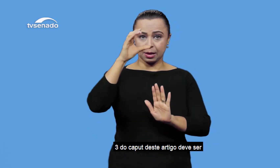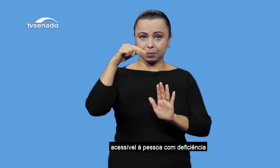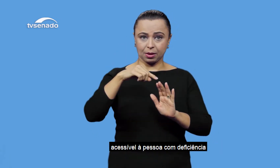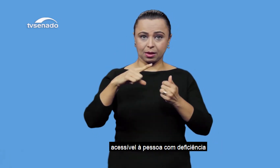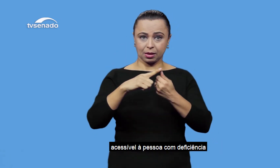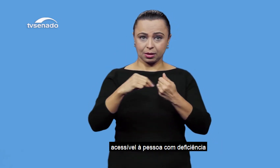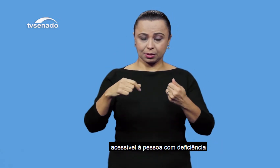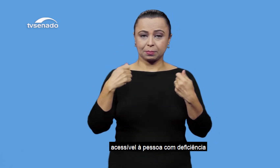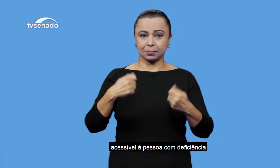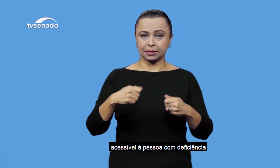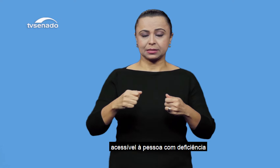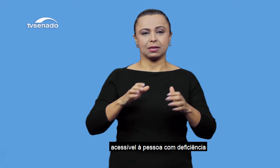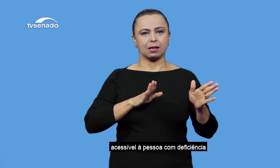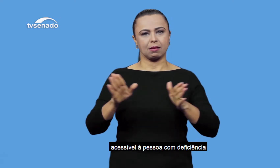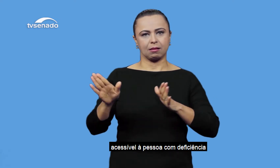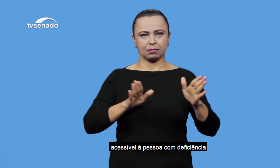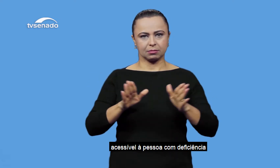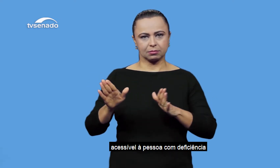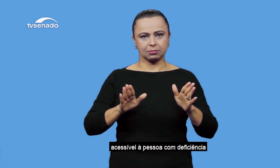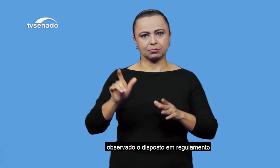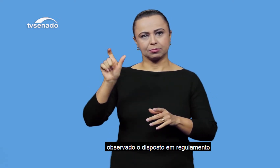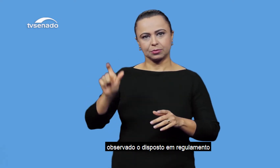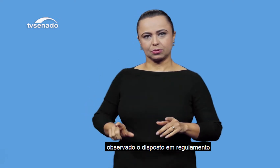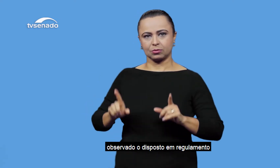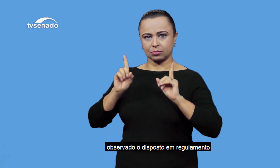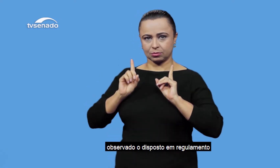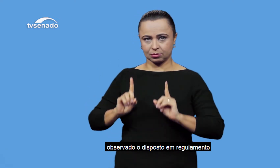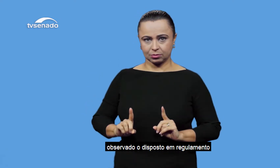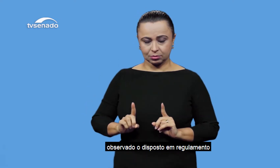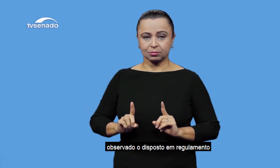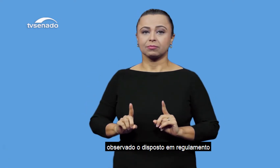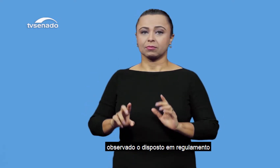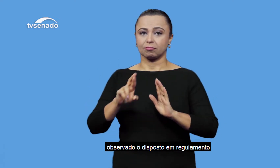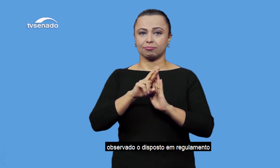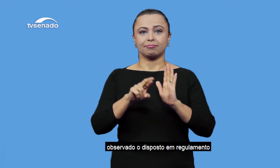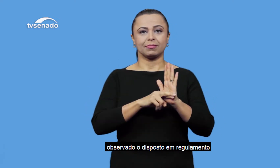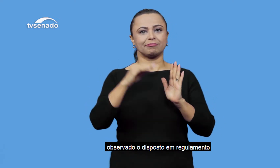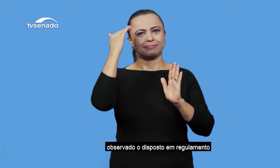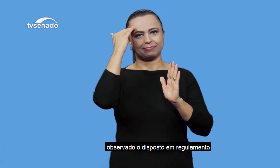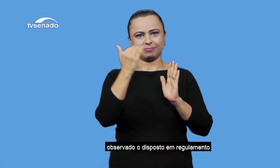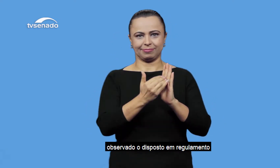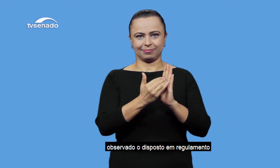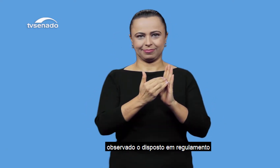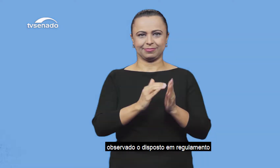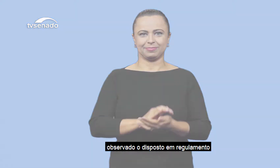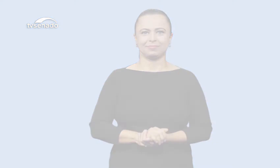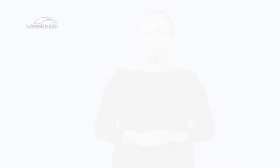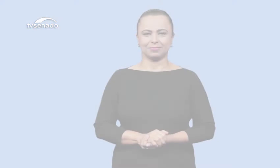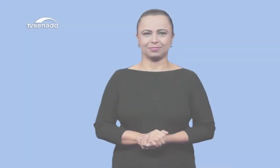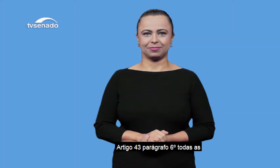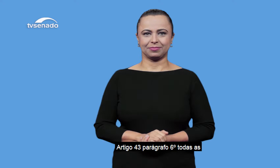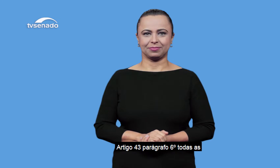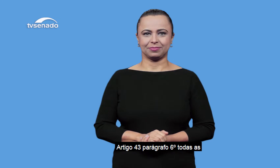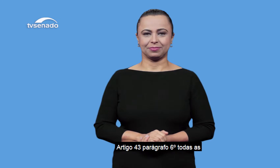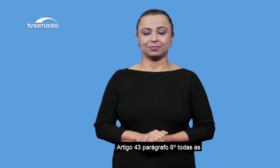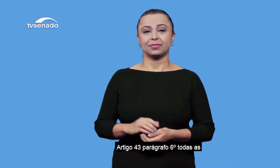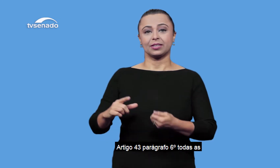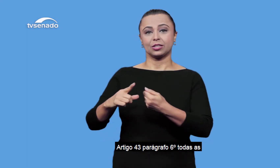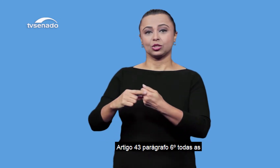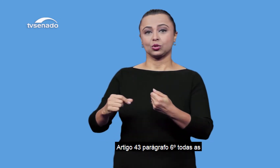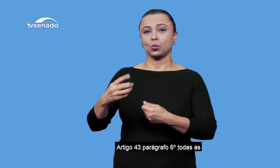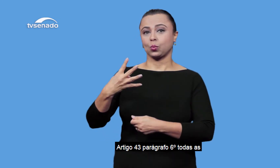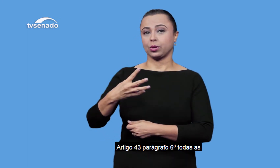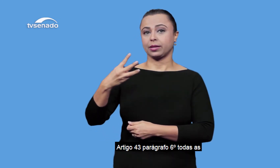ser acessível à pessoa com deficiência observado o disposto em regulamento artigo 43